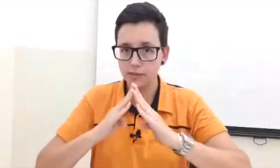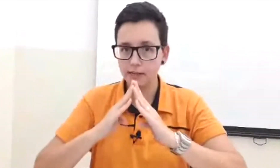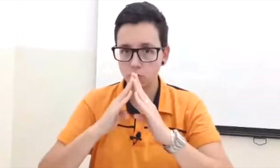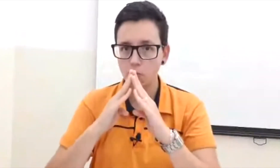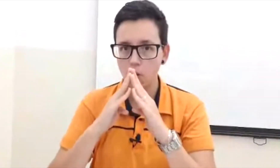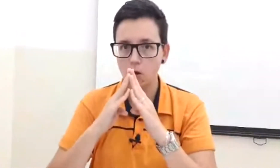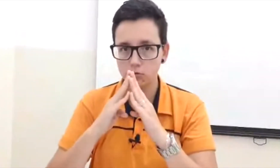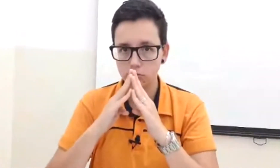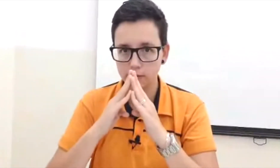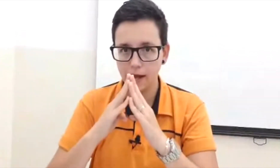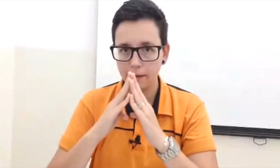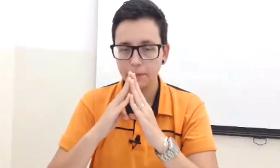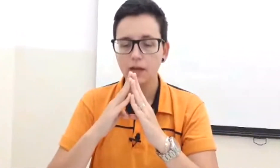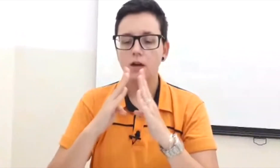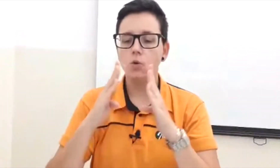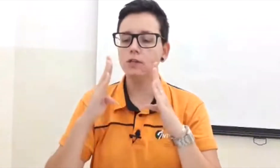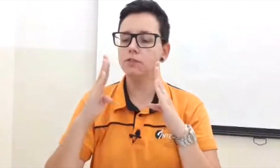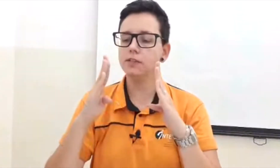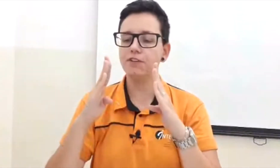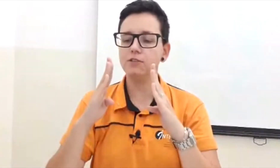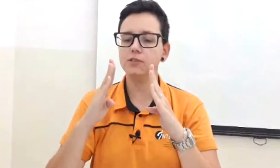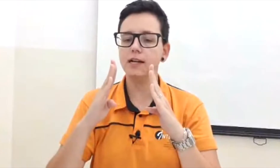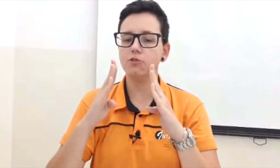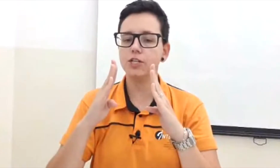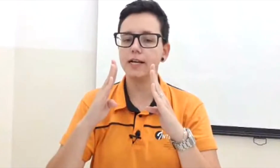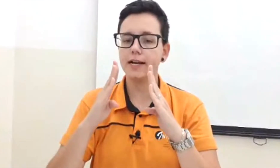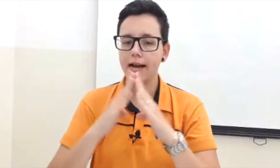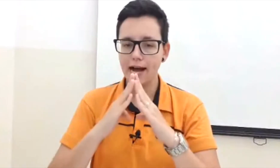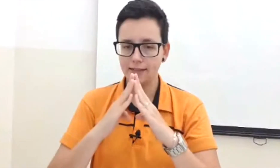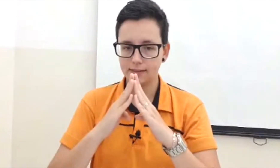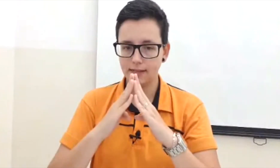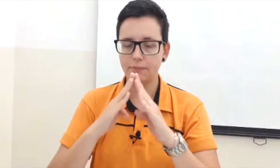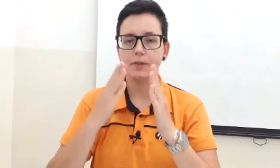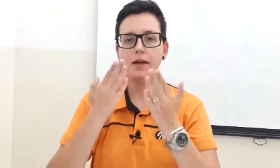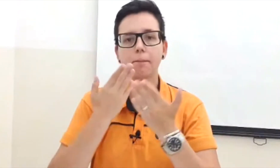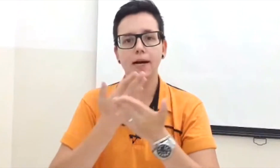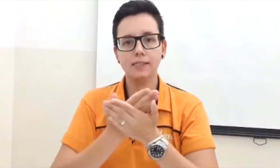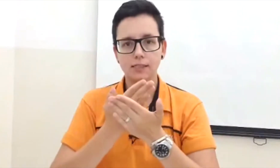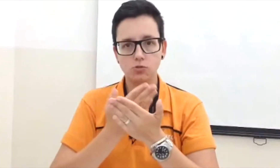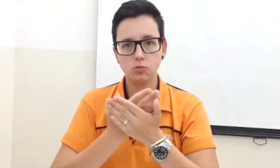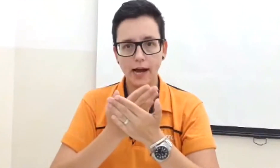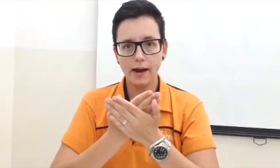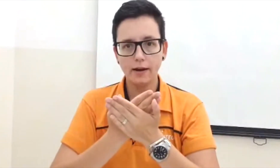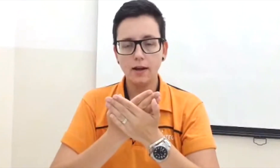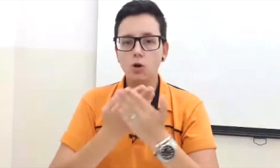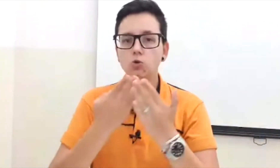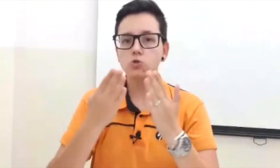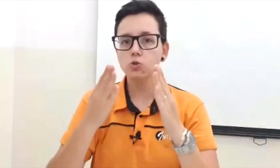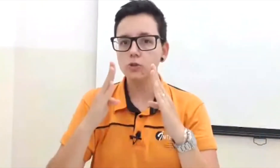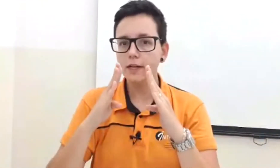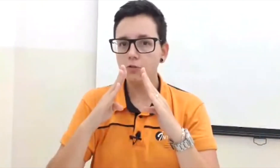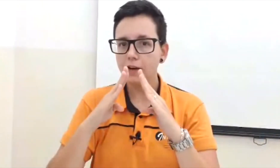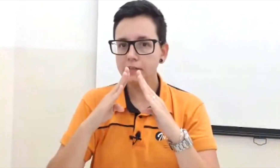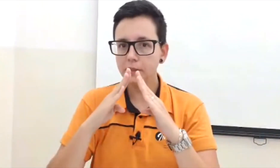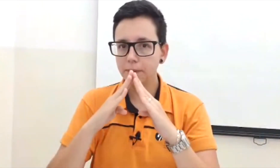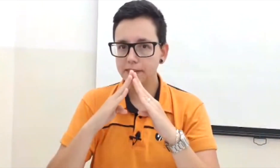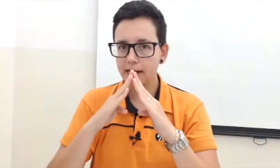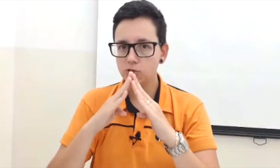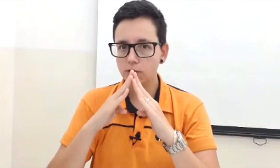sinais compostos, tá? Quando você faz o sinal de casa mais estudar, o surdo ele não vai interpretar isso aqui